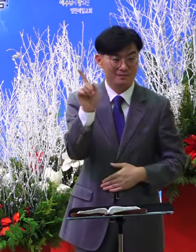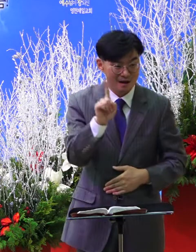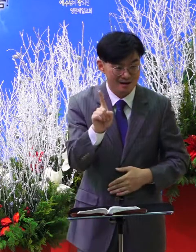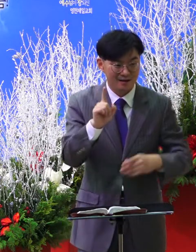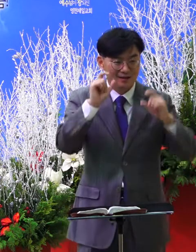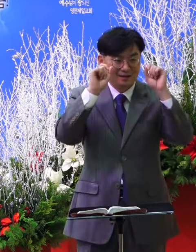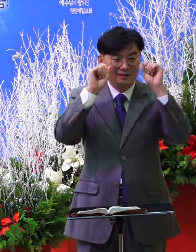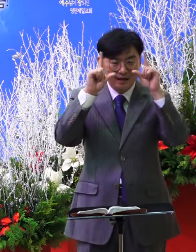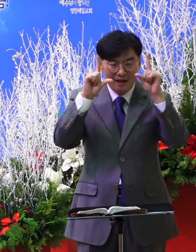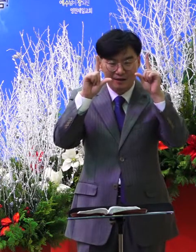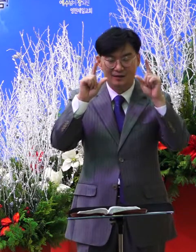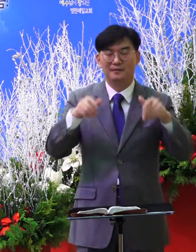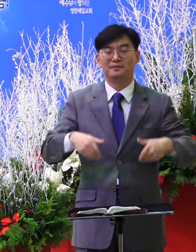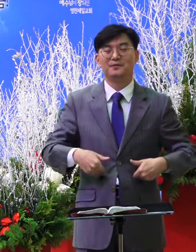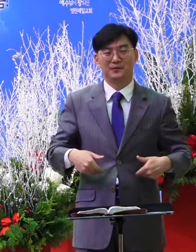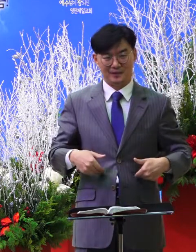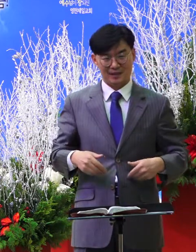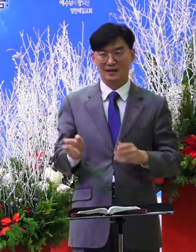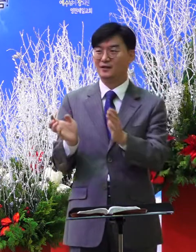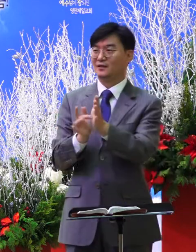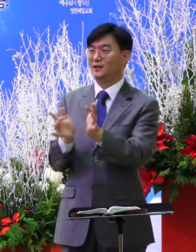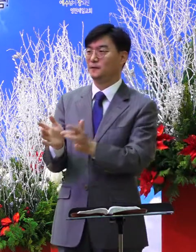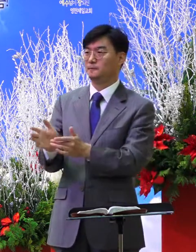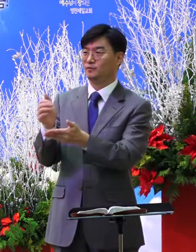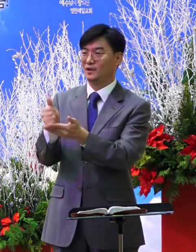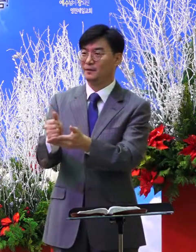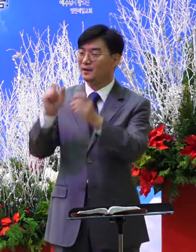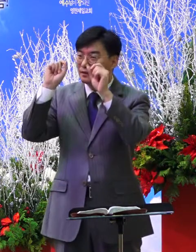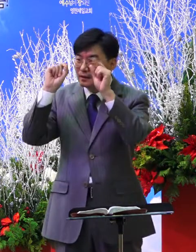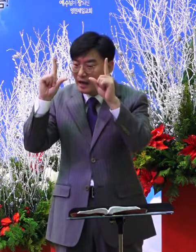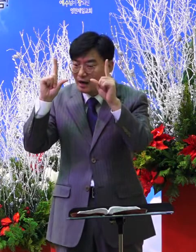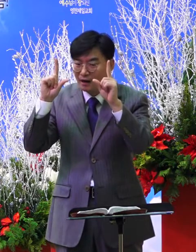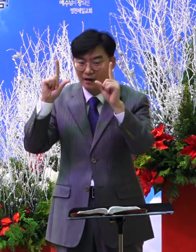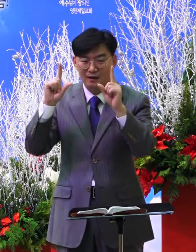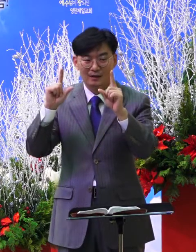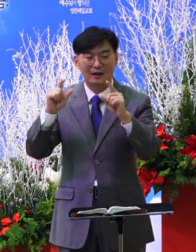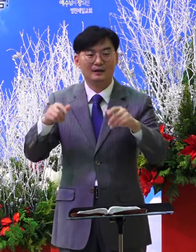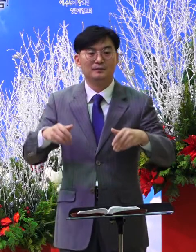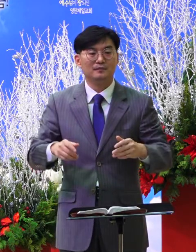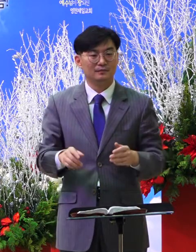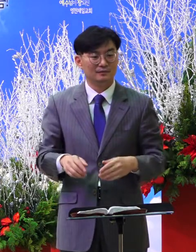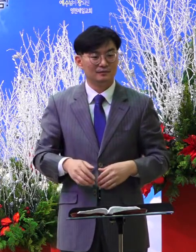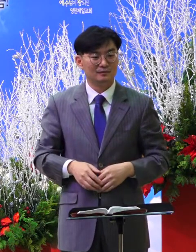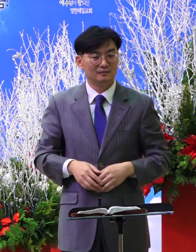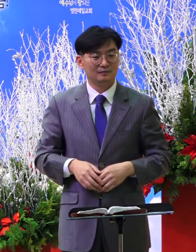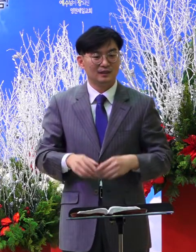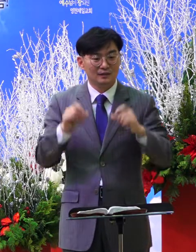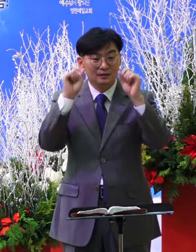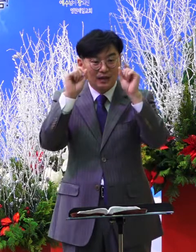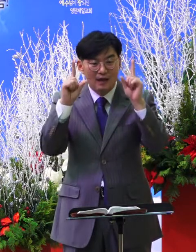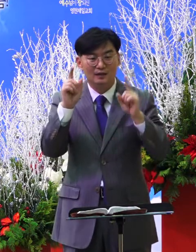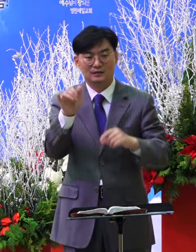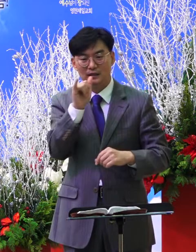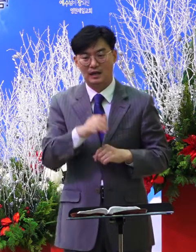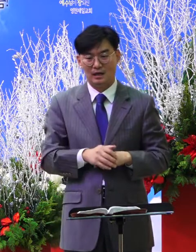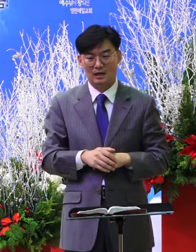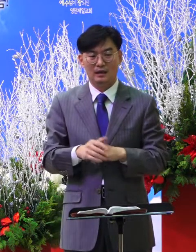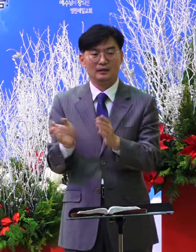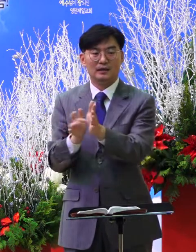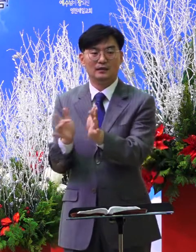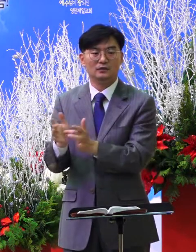것입니다. 주님이 깨어 있으라 말씀하시죠. 13절에서 그런즉 깨어 있으라 너희는 그 날과